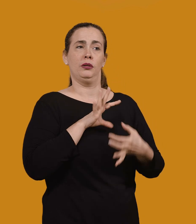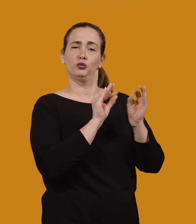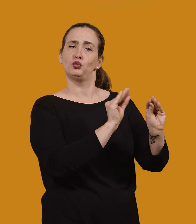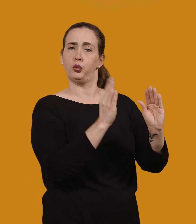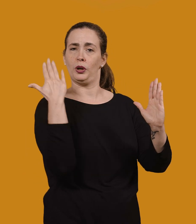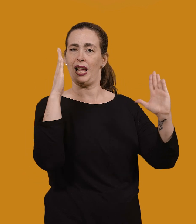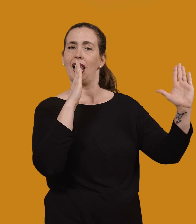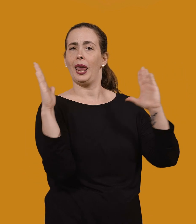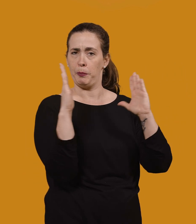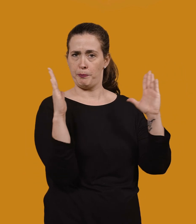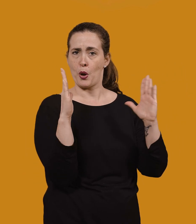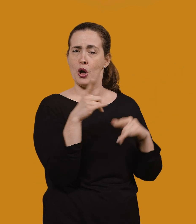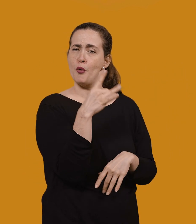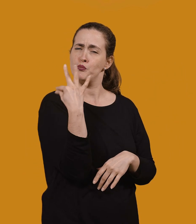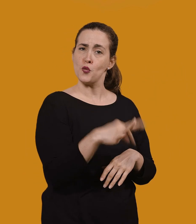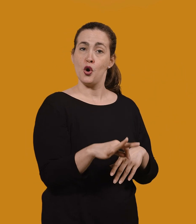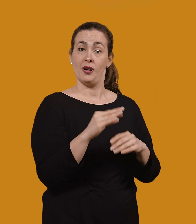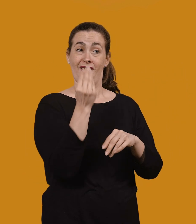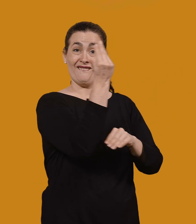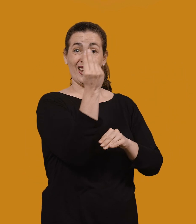que transcendien el simple ideal religiós,